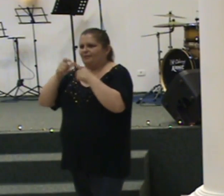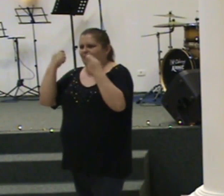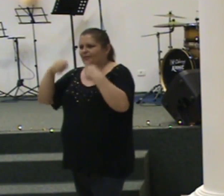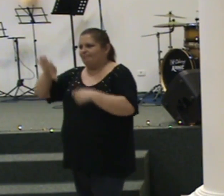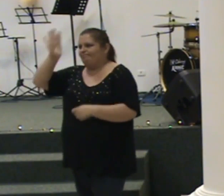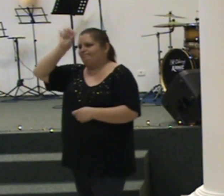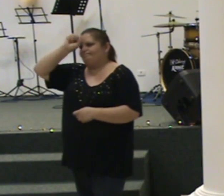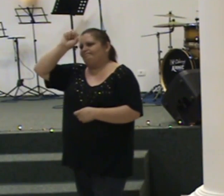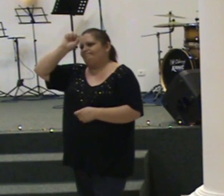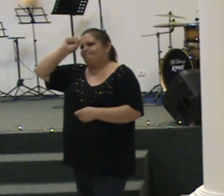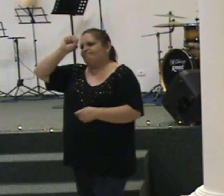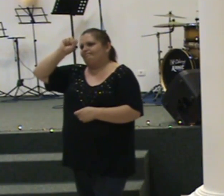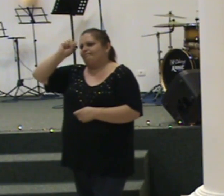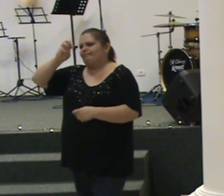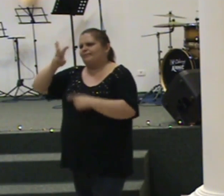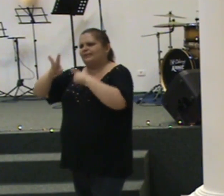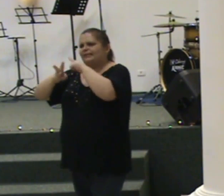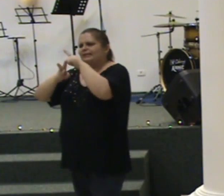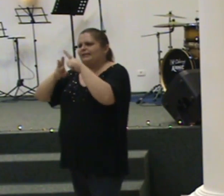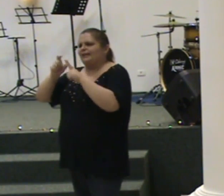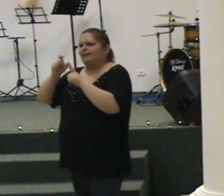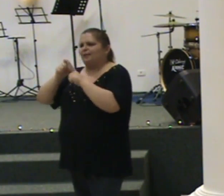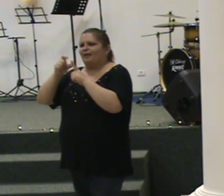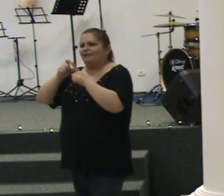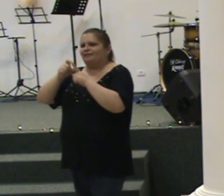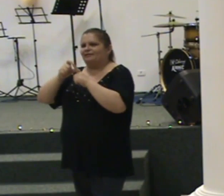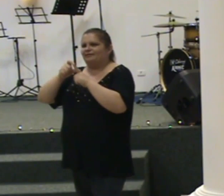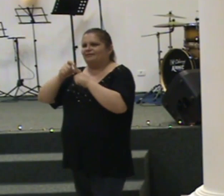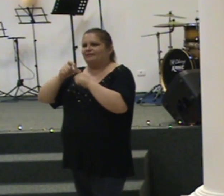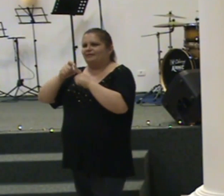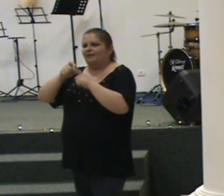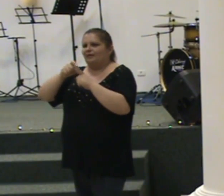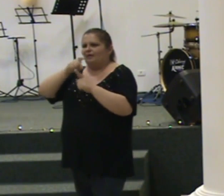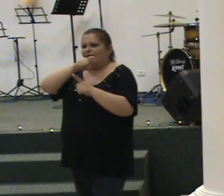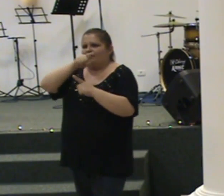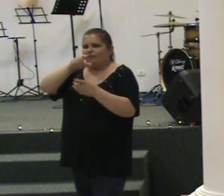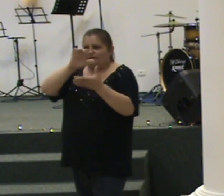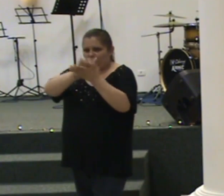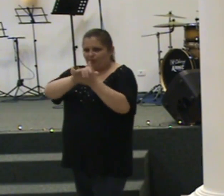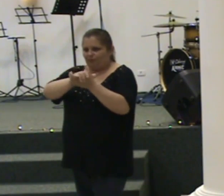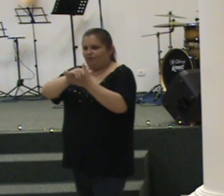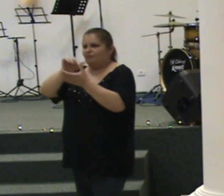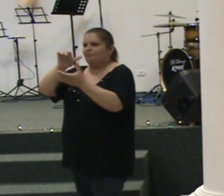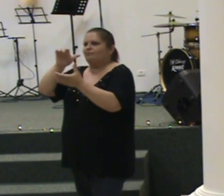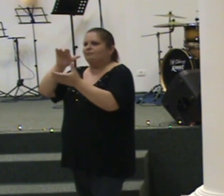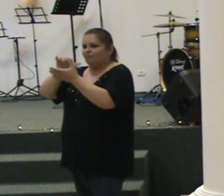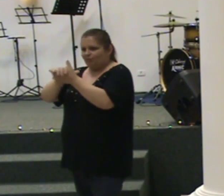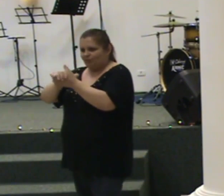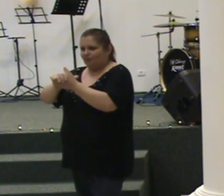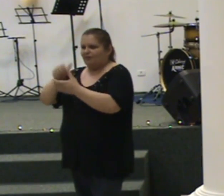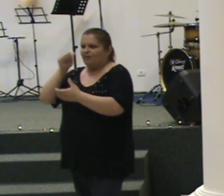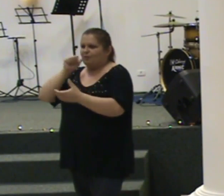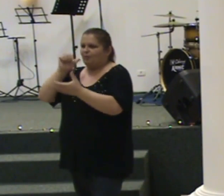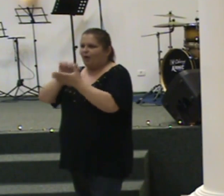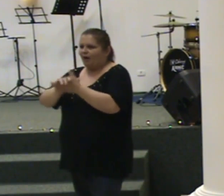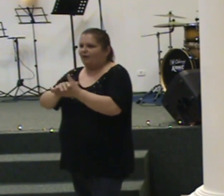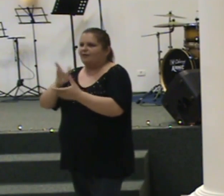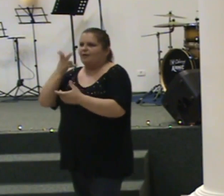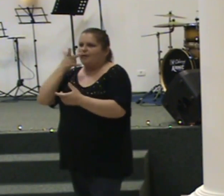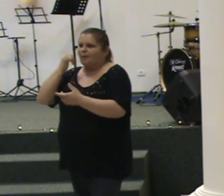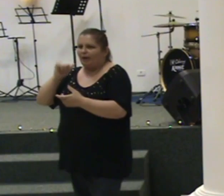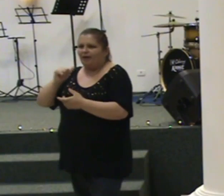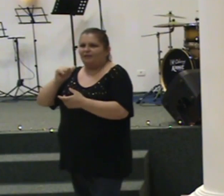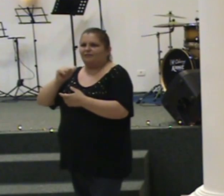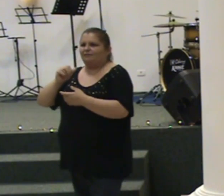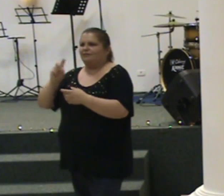aprender. 3 palavrinhas que você, marido, você esposa, você filho, você pai, você amigo,